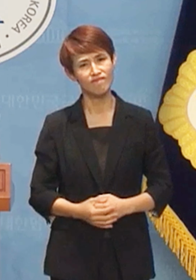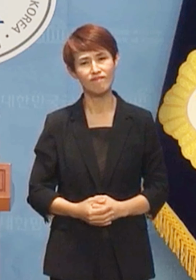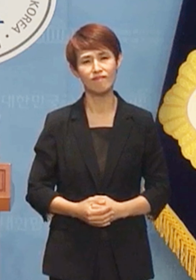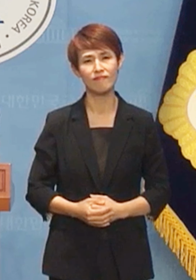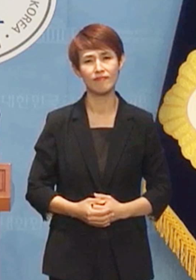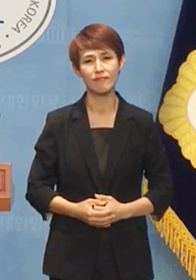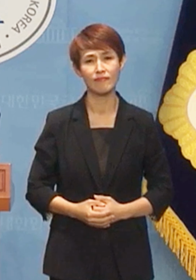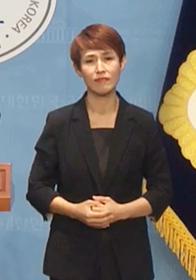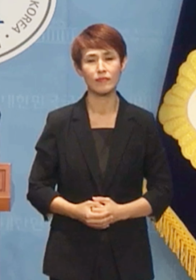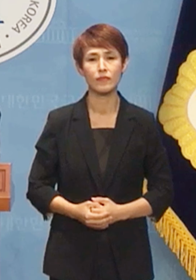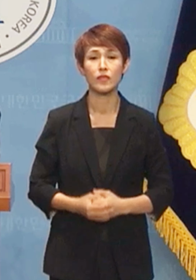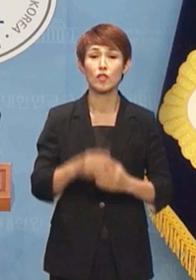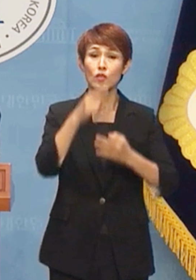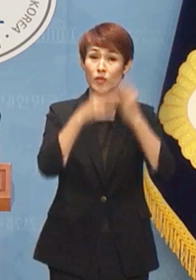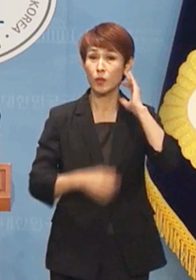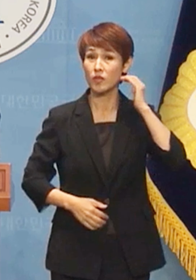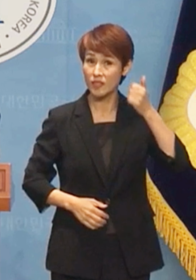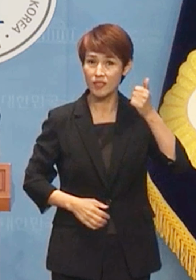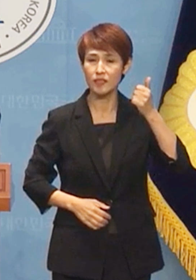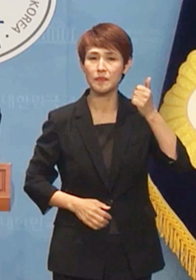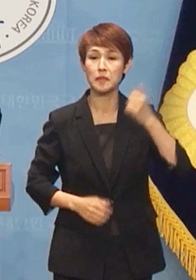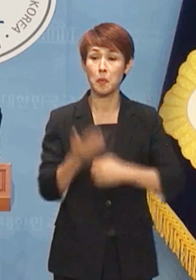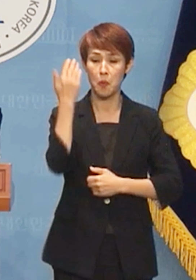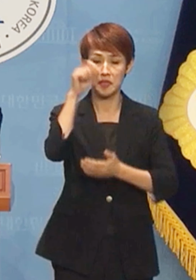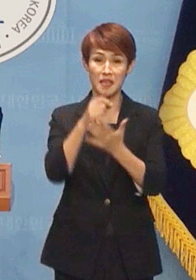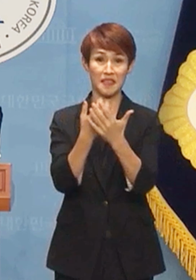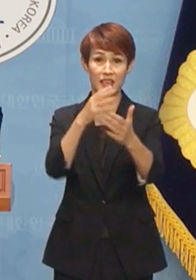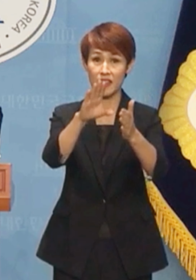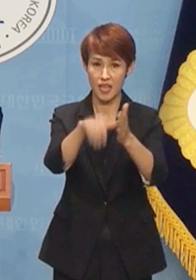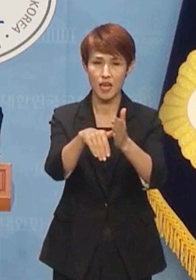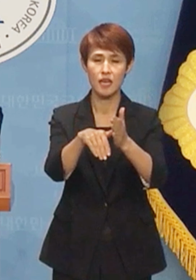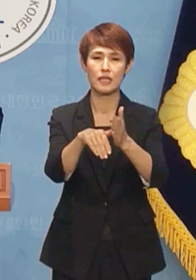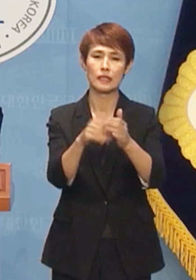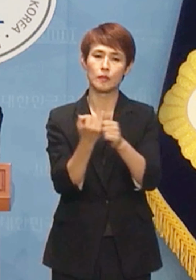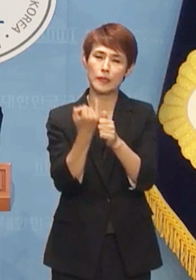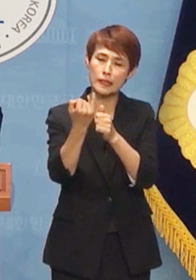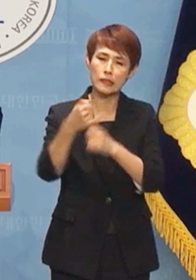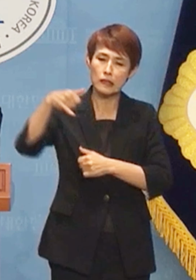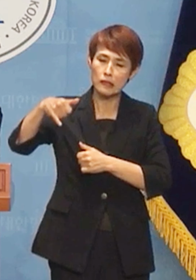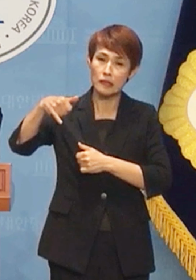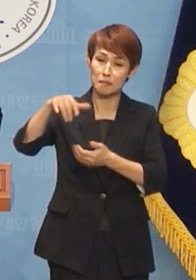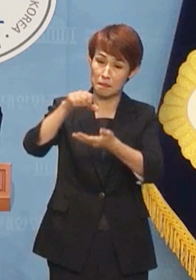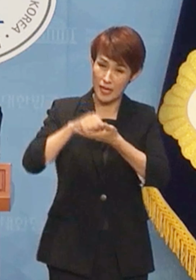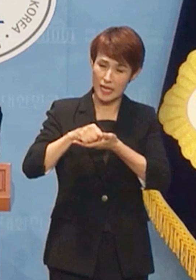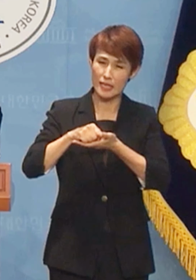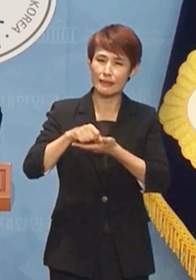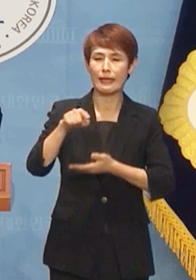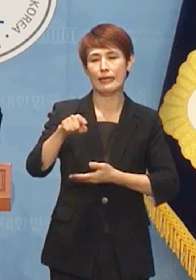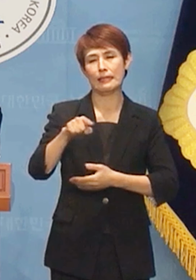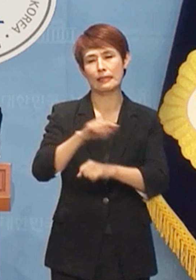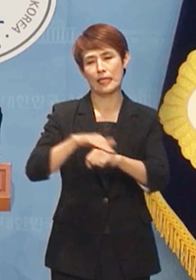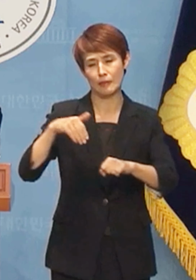다는니까 대통령은 최근 취임 2주년 기자회견에서 김여사의 올백 수수와 관련하여